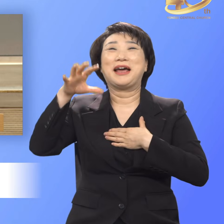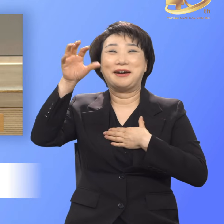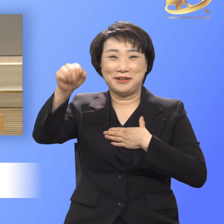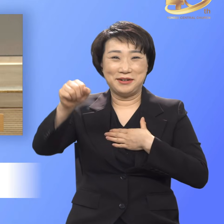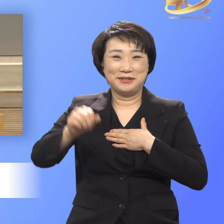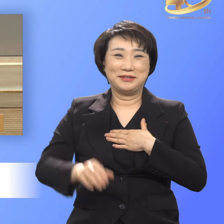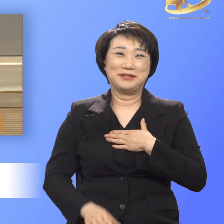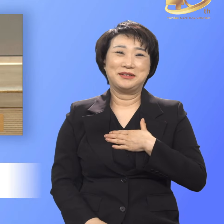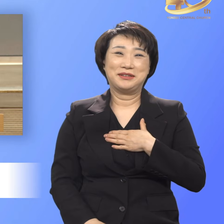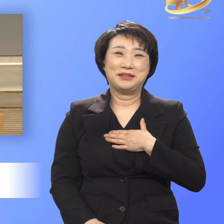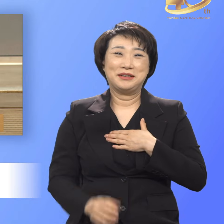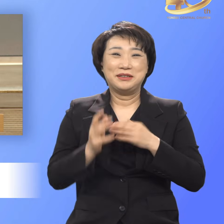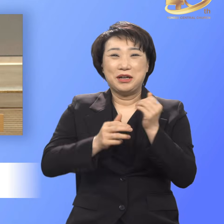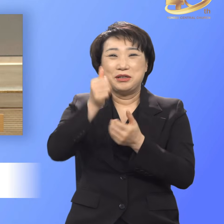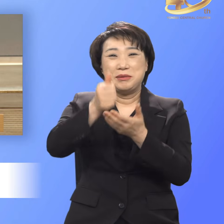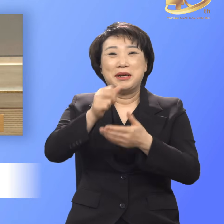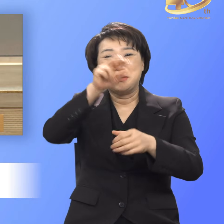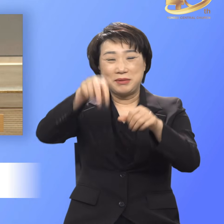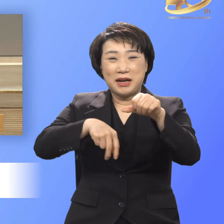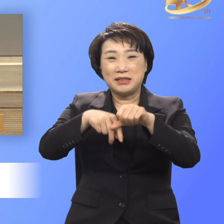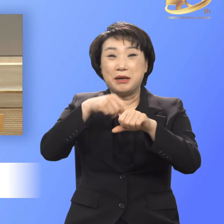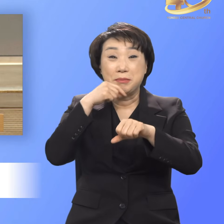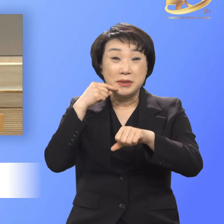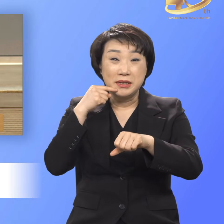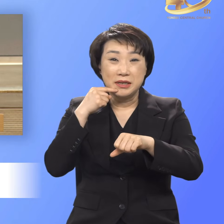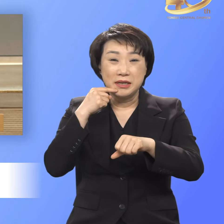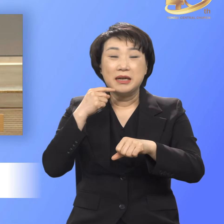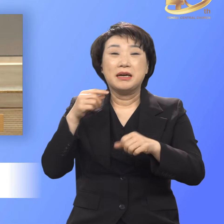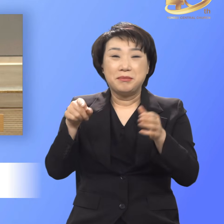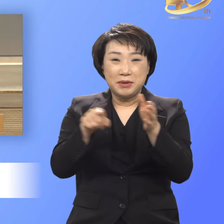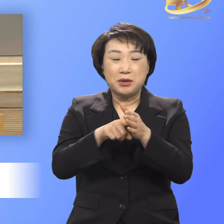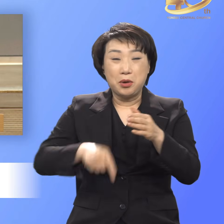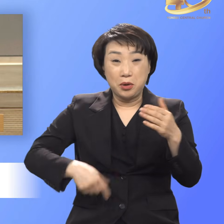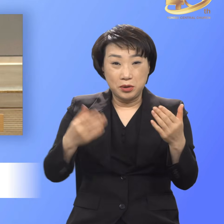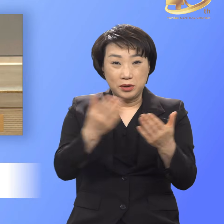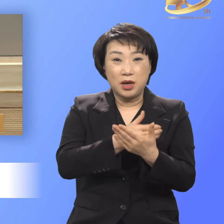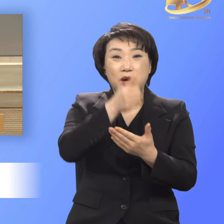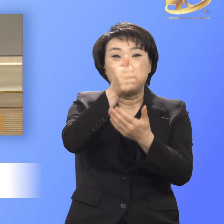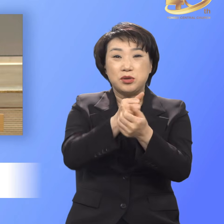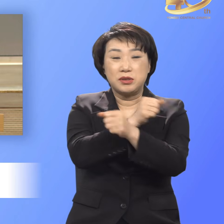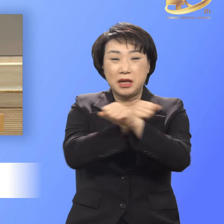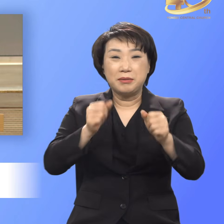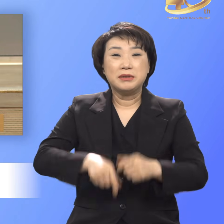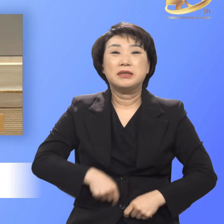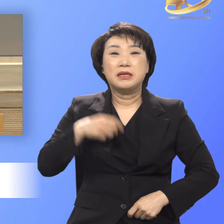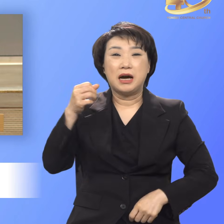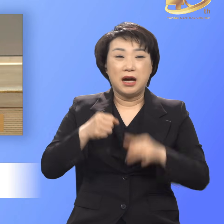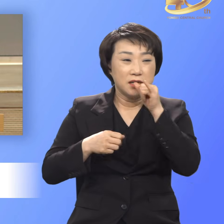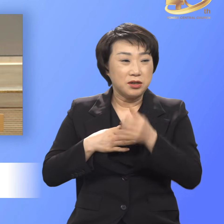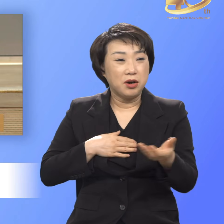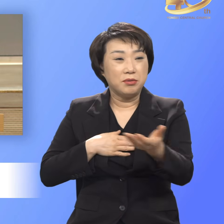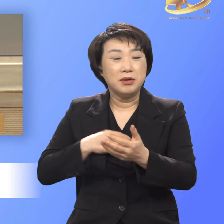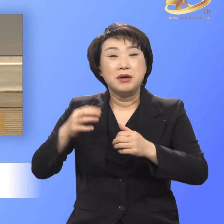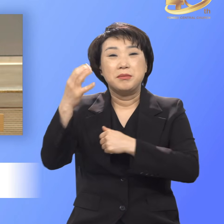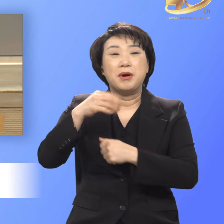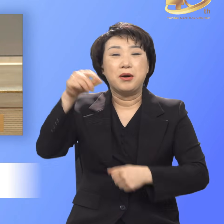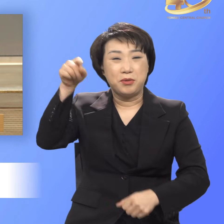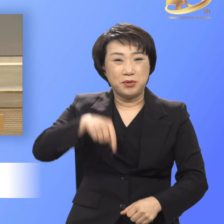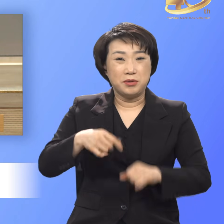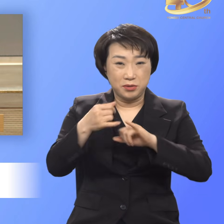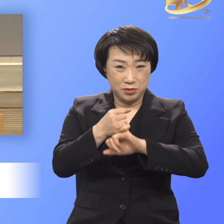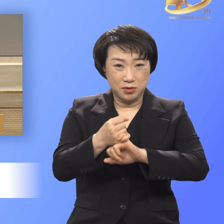것이. 예수의 십자가의 피를 믿고 회개하고 제사함 받고 의가 있는 자는 반드시 핍박이